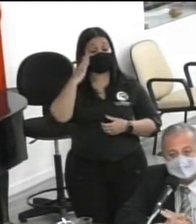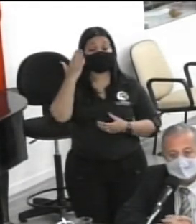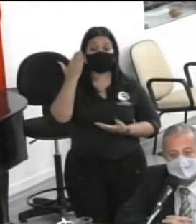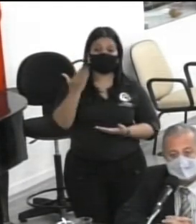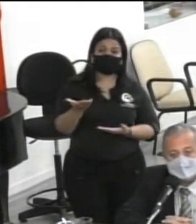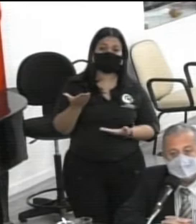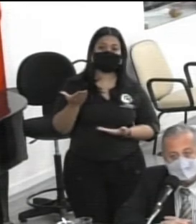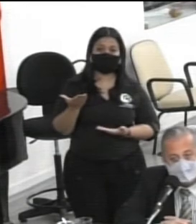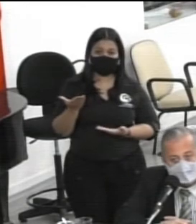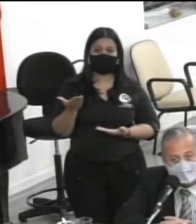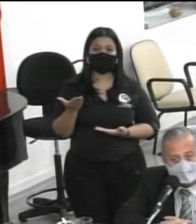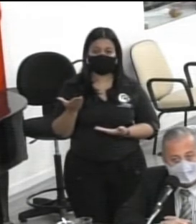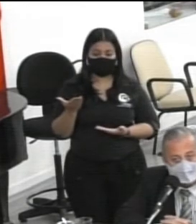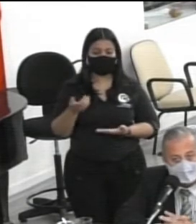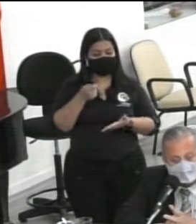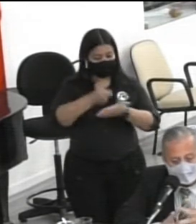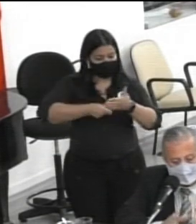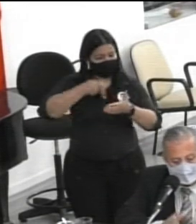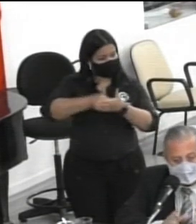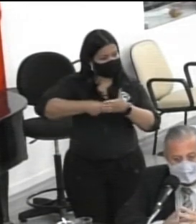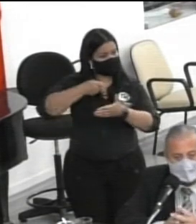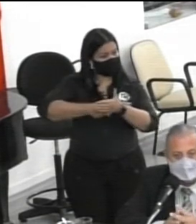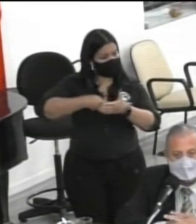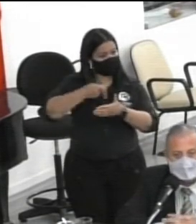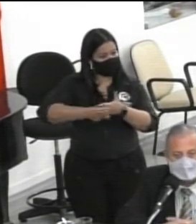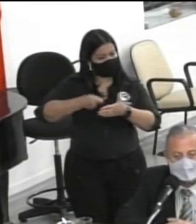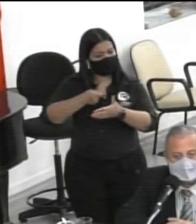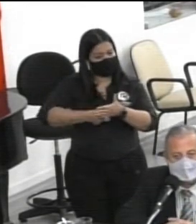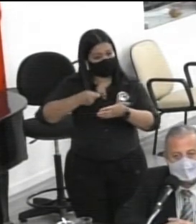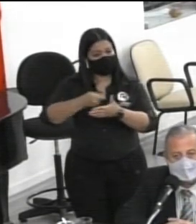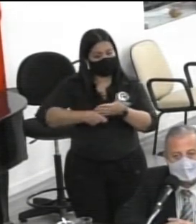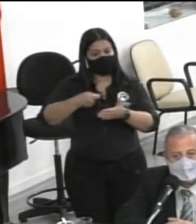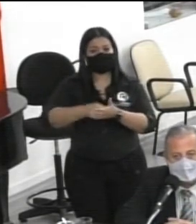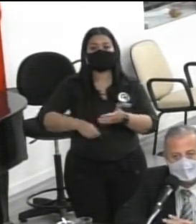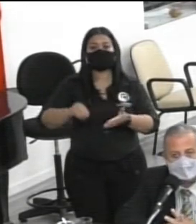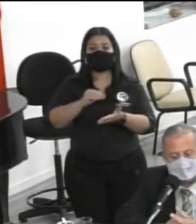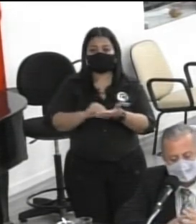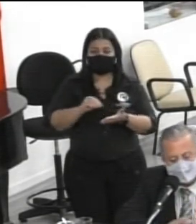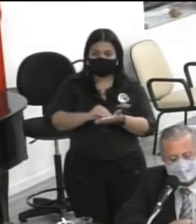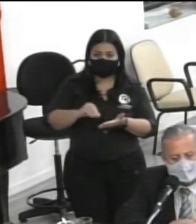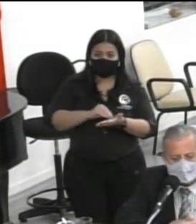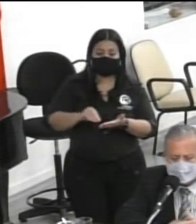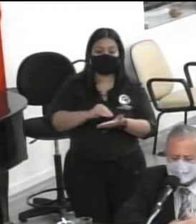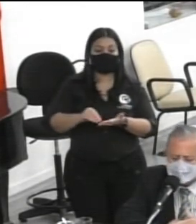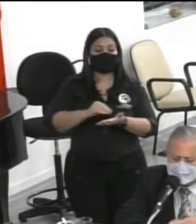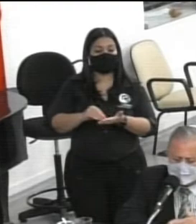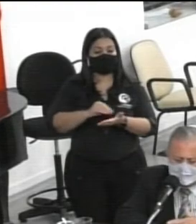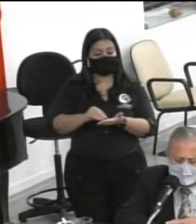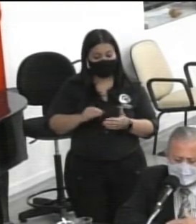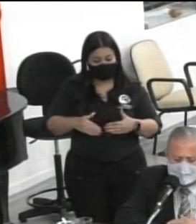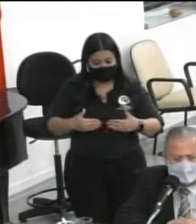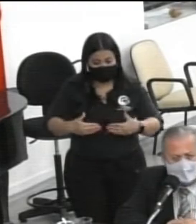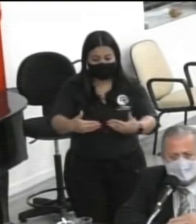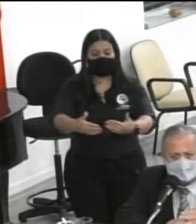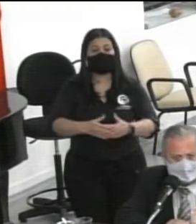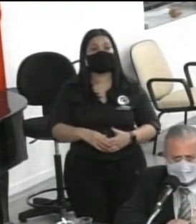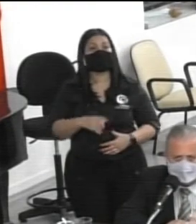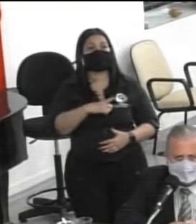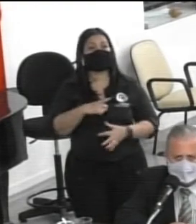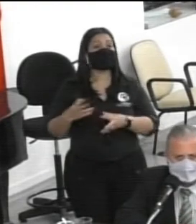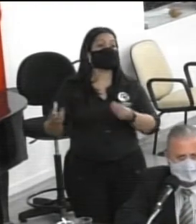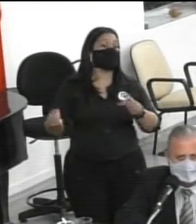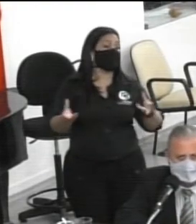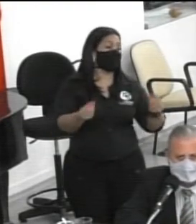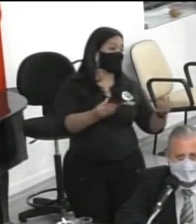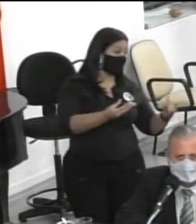está lutando muito para colocar a secretaria no eixo, porque houve muitos, não vamos falar